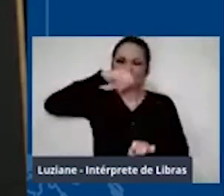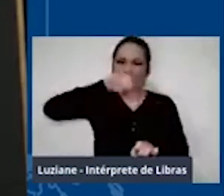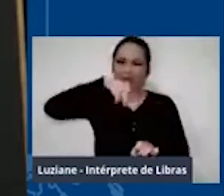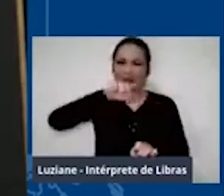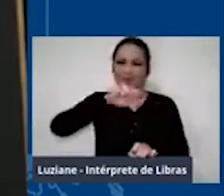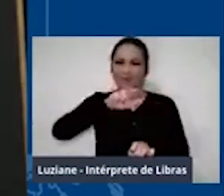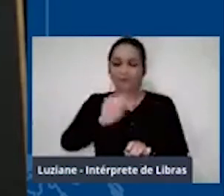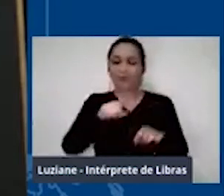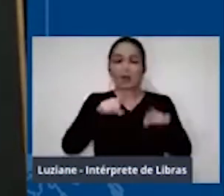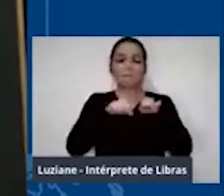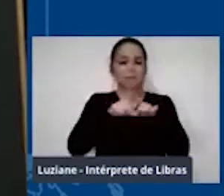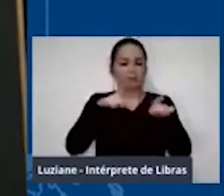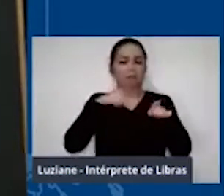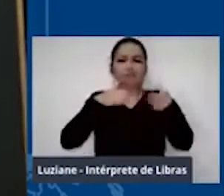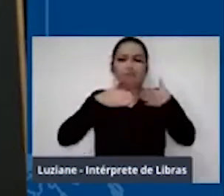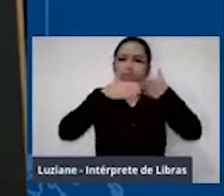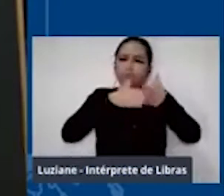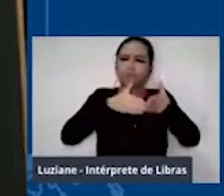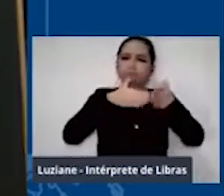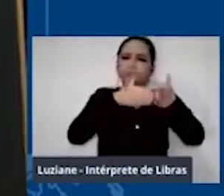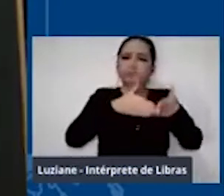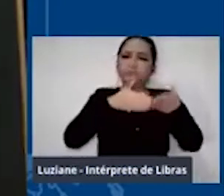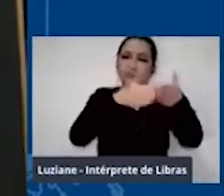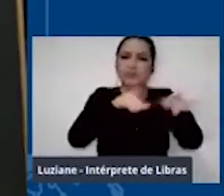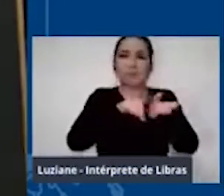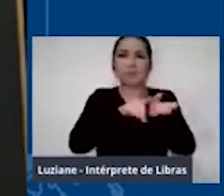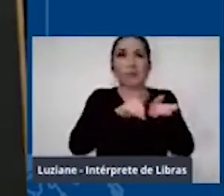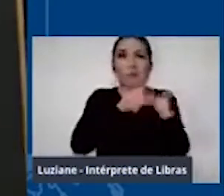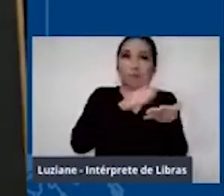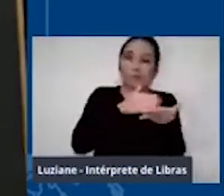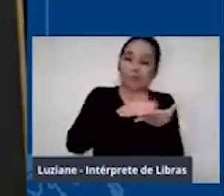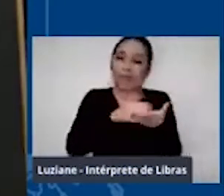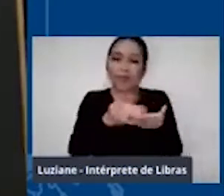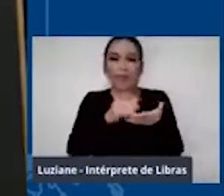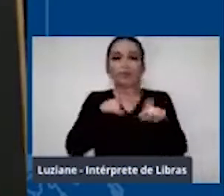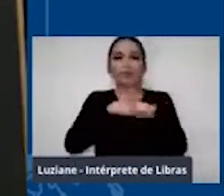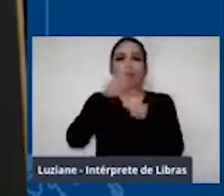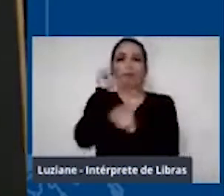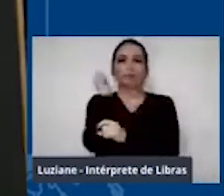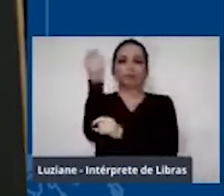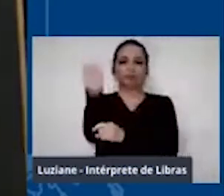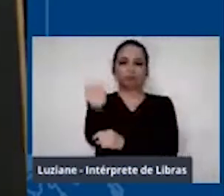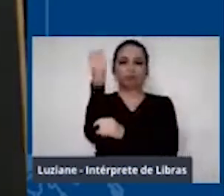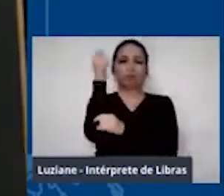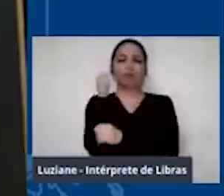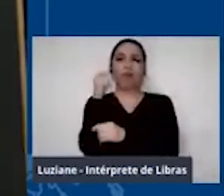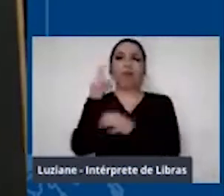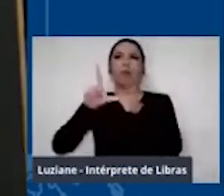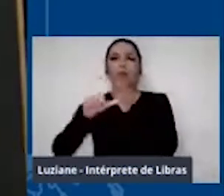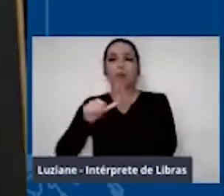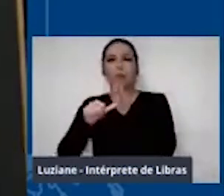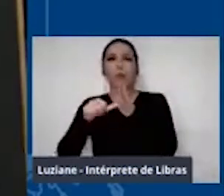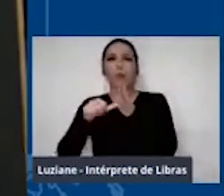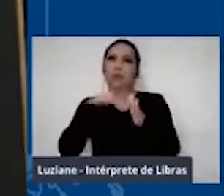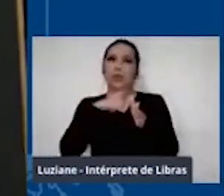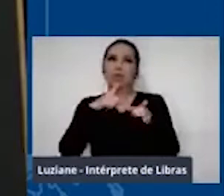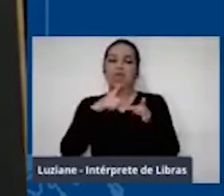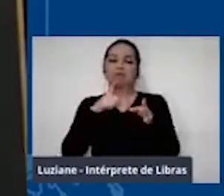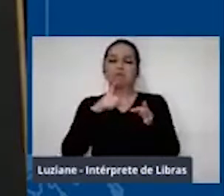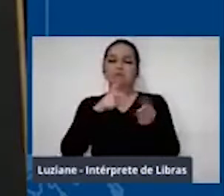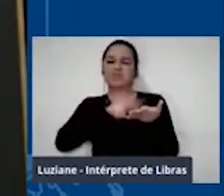de embarcações de médio porte para a pesca, que queriam fazer. Depois houve uma